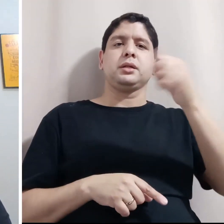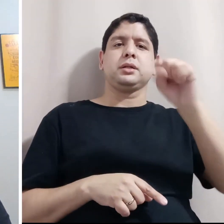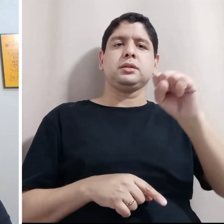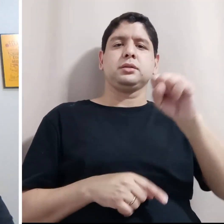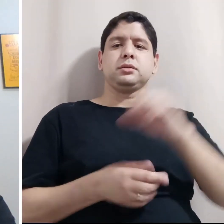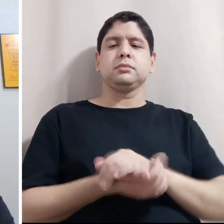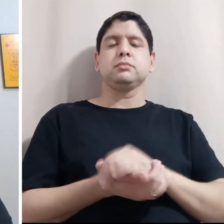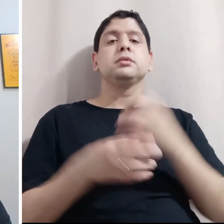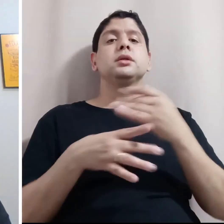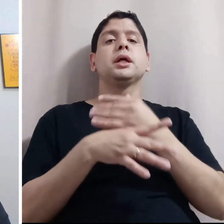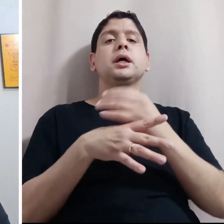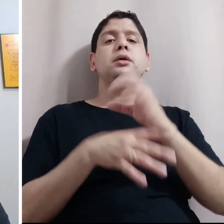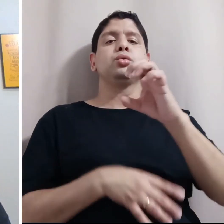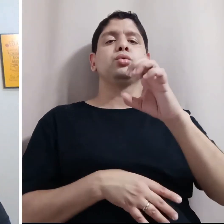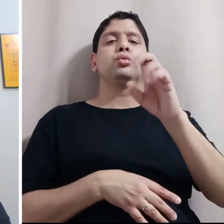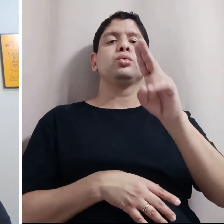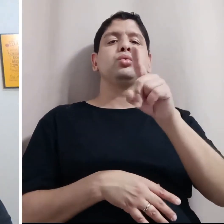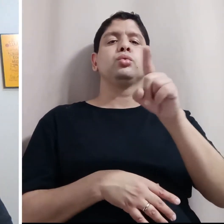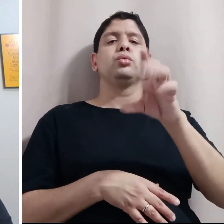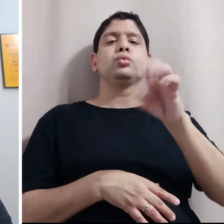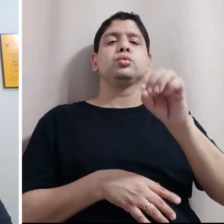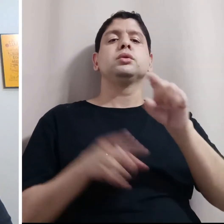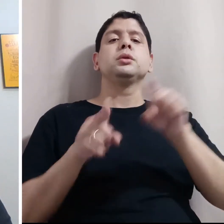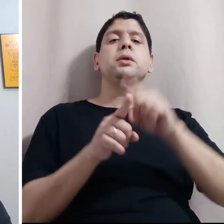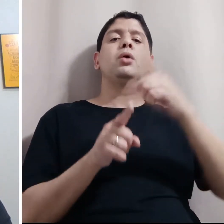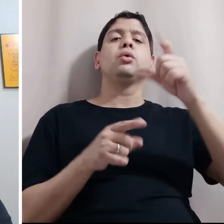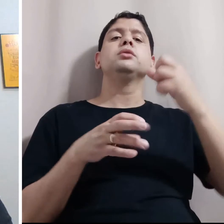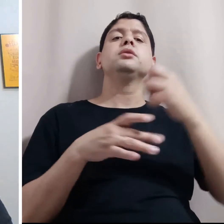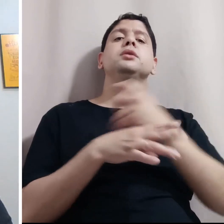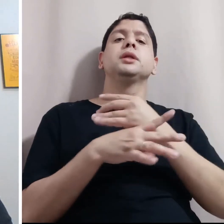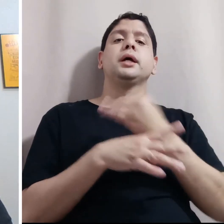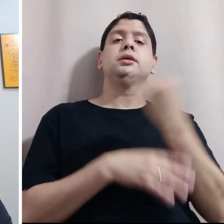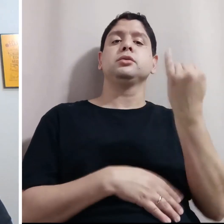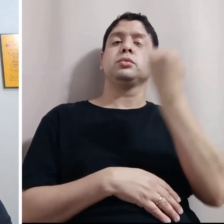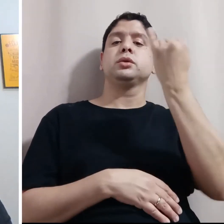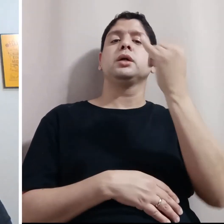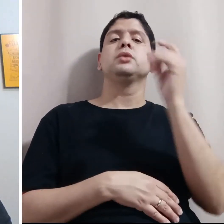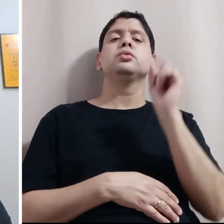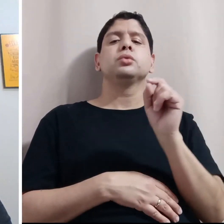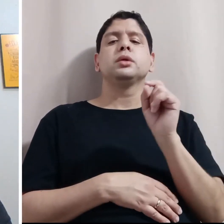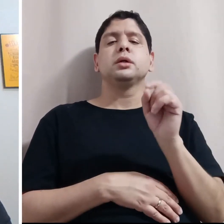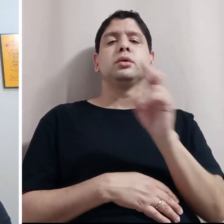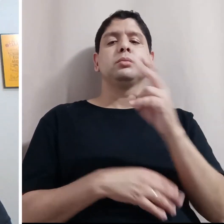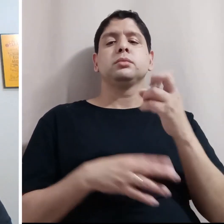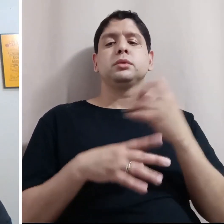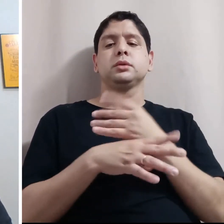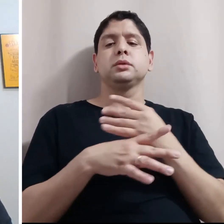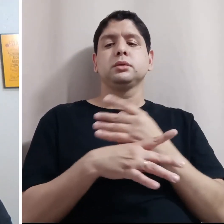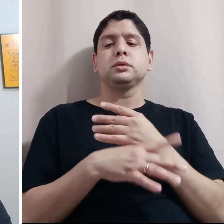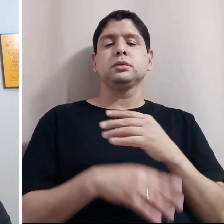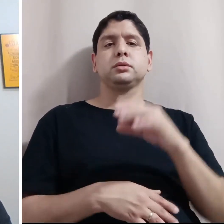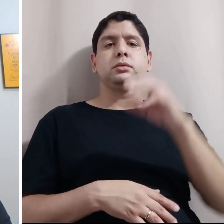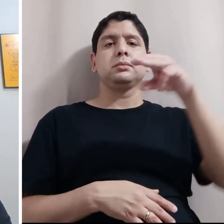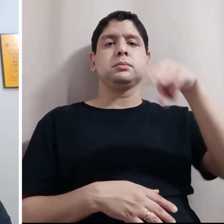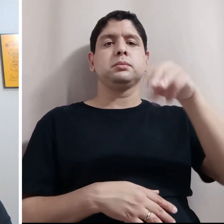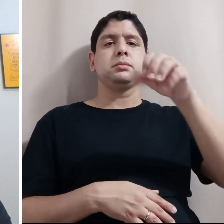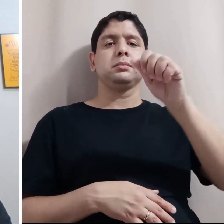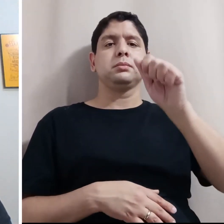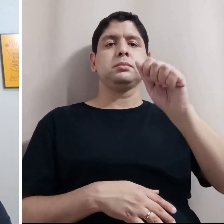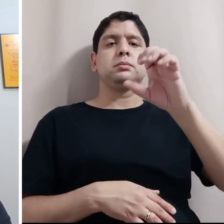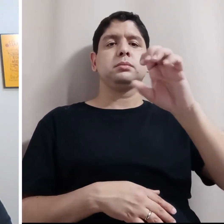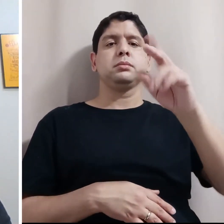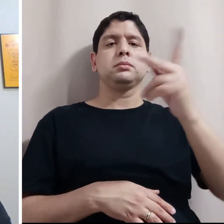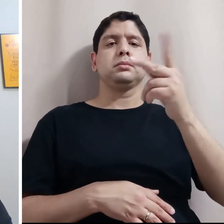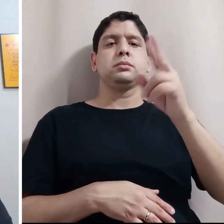Além, né, se tem a cidade de Cusco, além da cidade de Cusco, a gente tem uma outra cidade importante dos Incas, que era a cidade